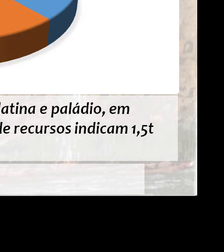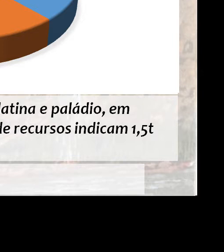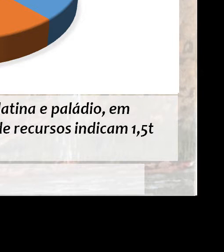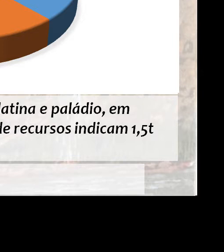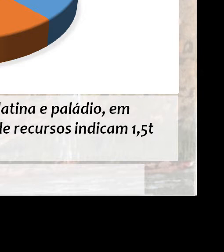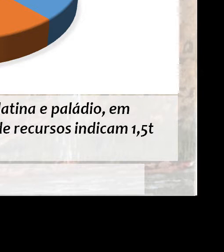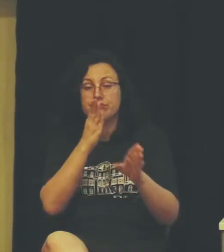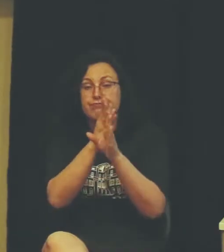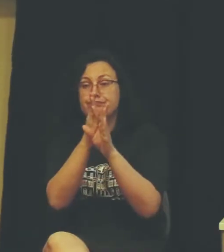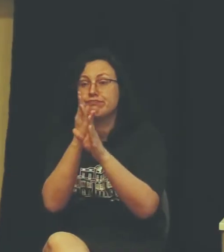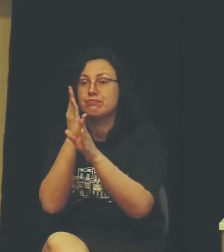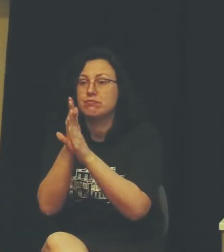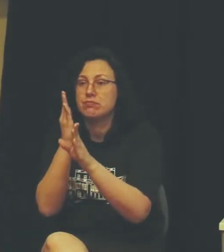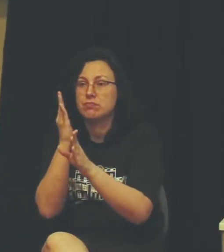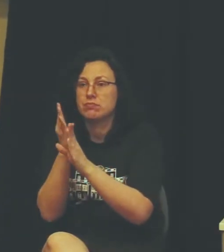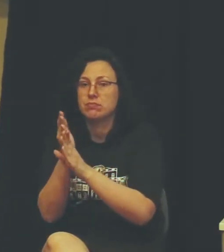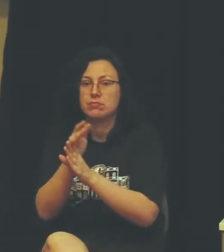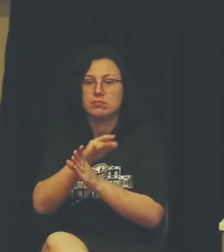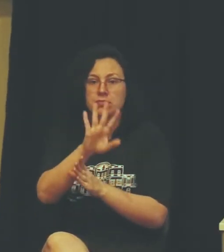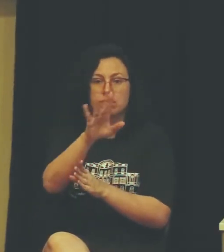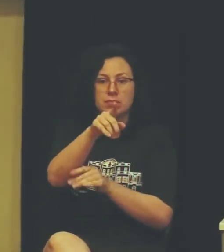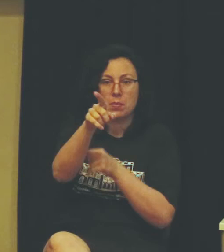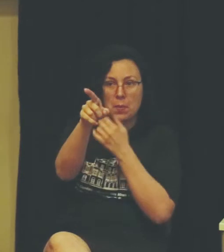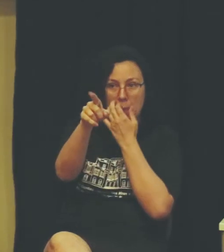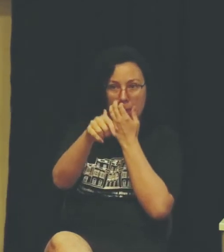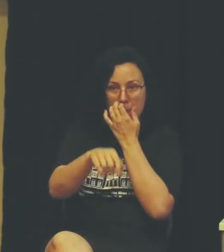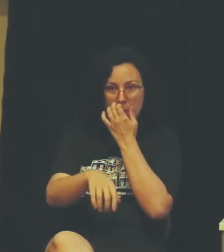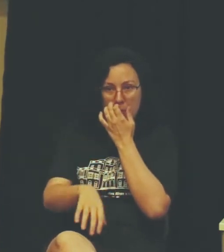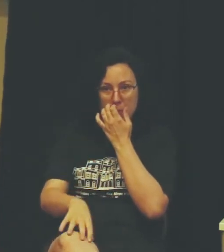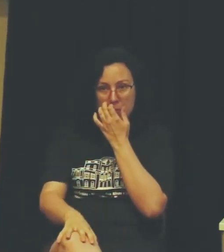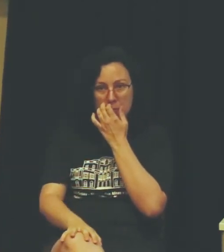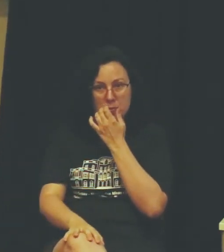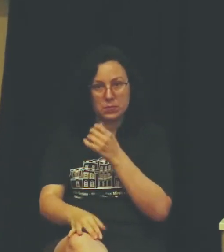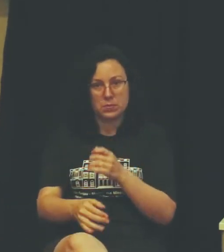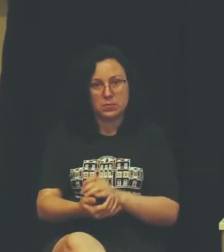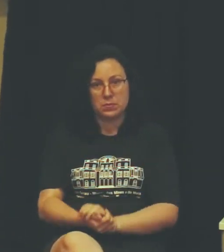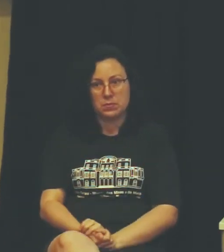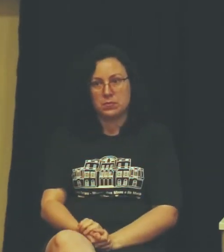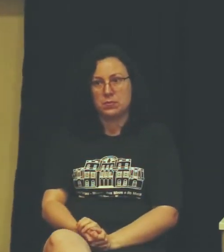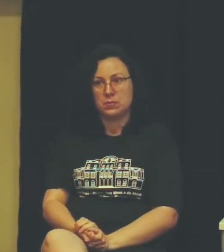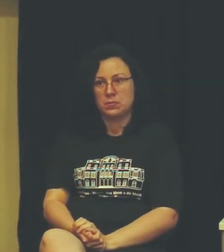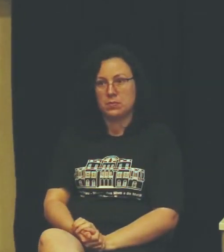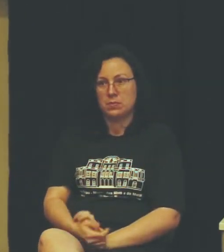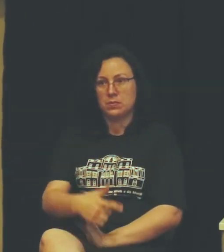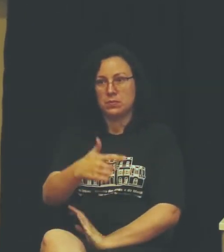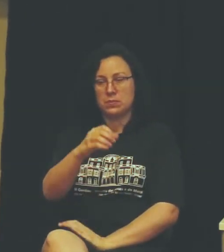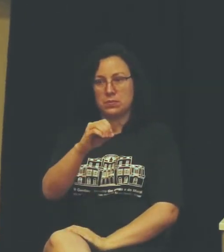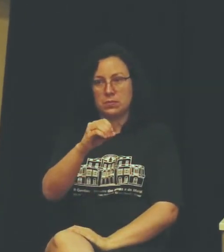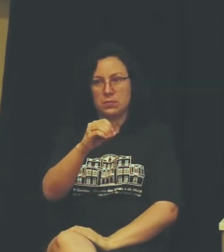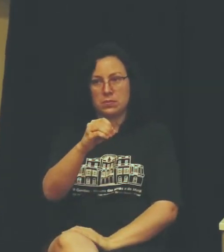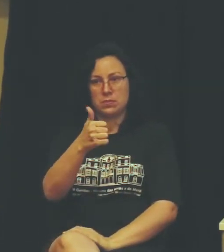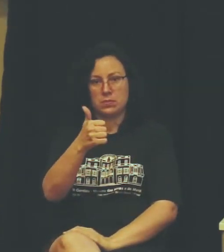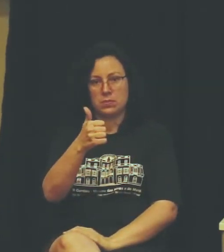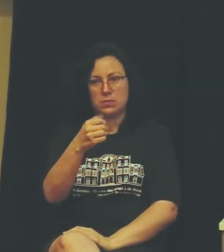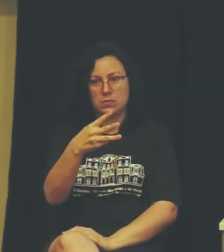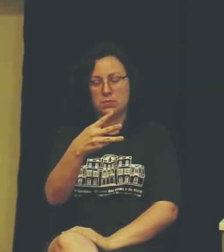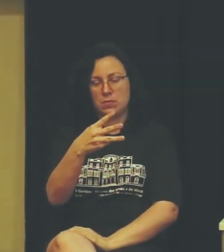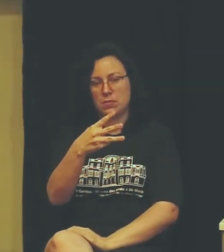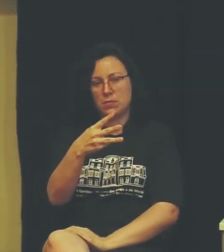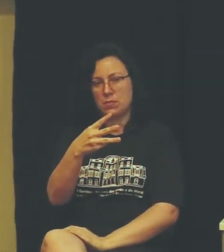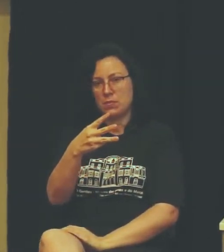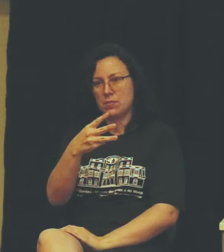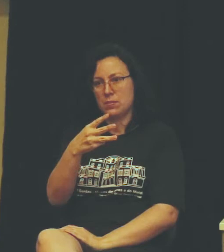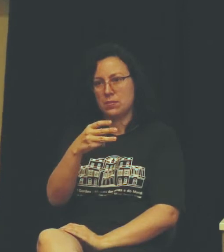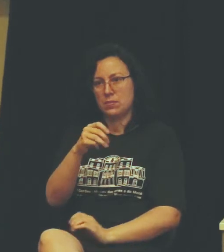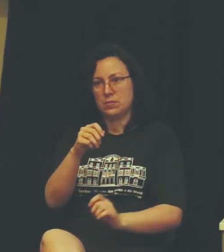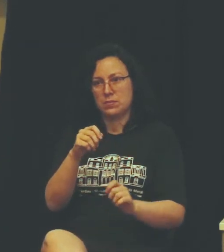novas fontes. Aqui no Brasil, por exemplo, né, a estimativa que foi feita em 2013 para a produção de paládio